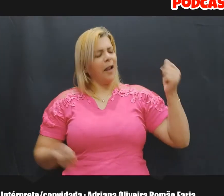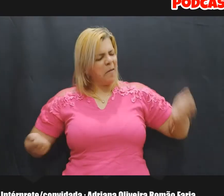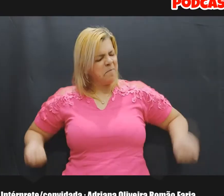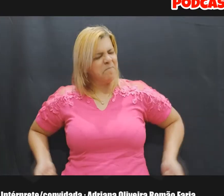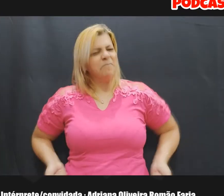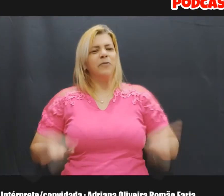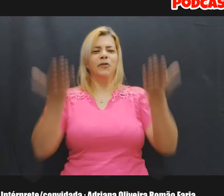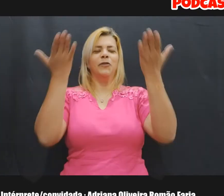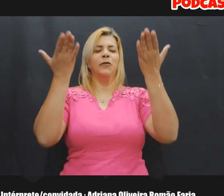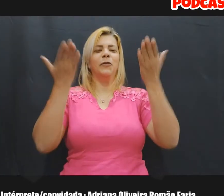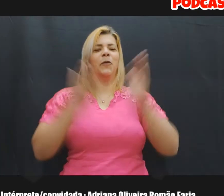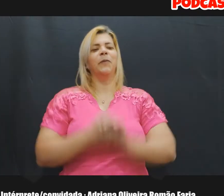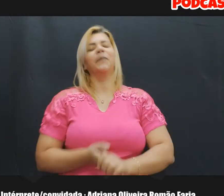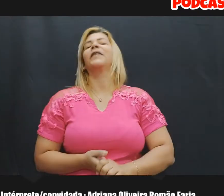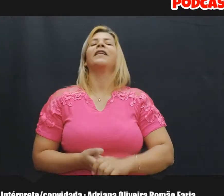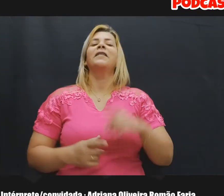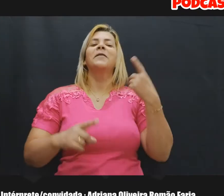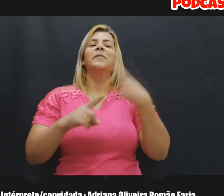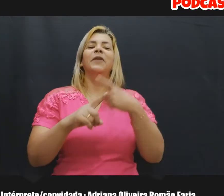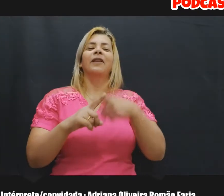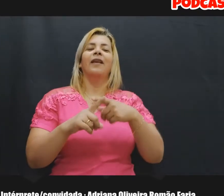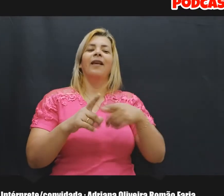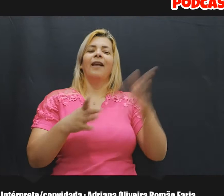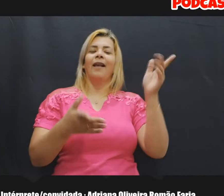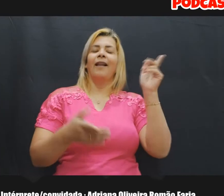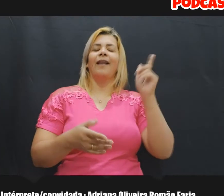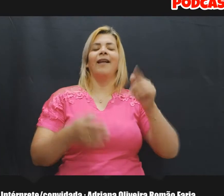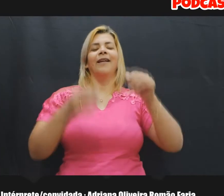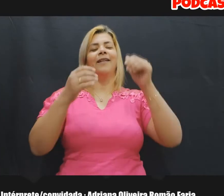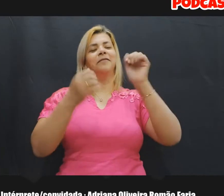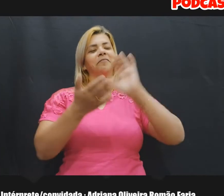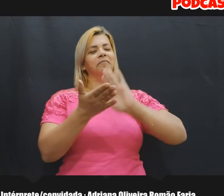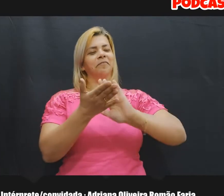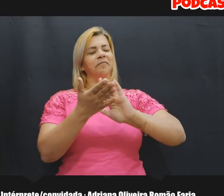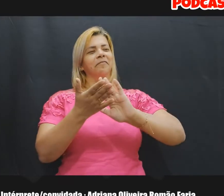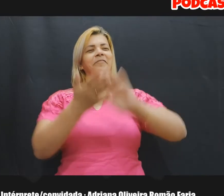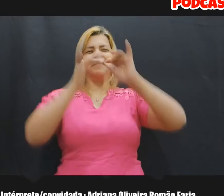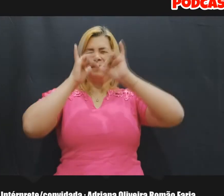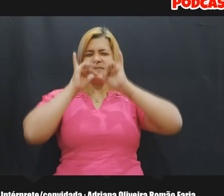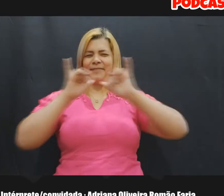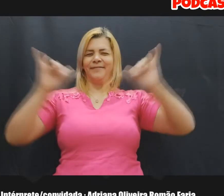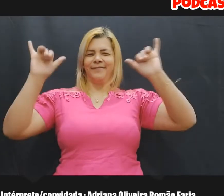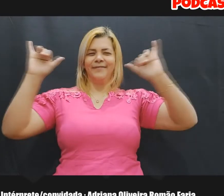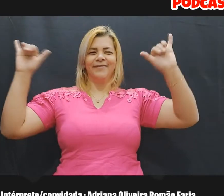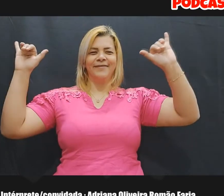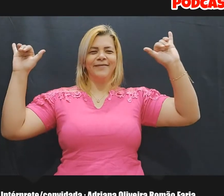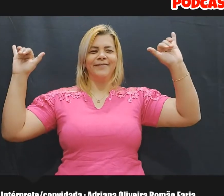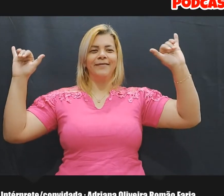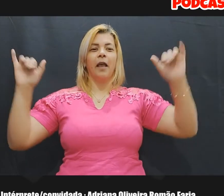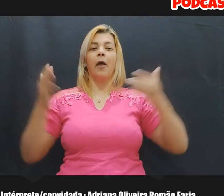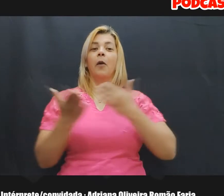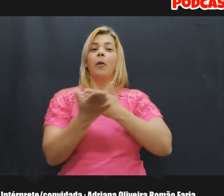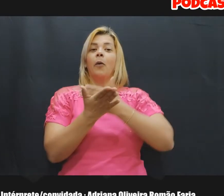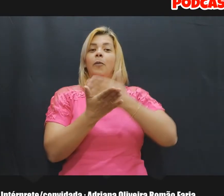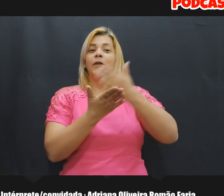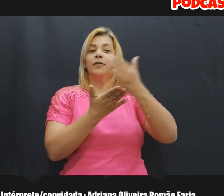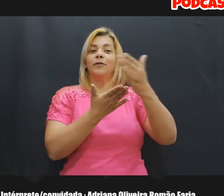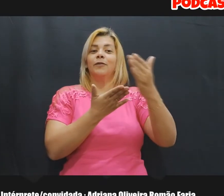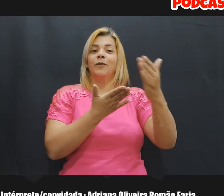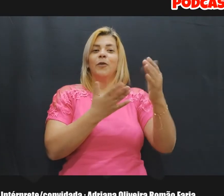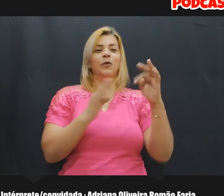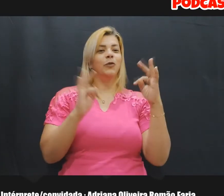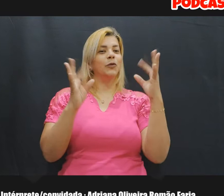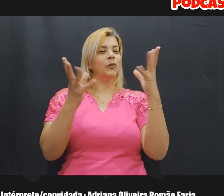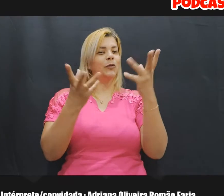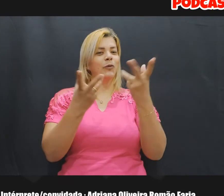depois que ela começou, deu aquela declaração, né, toda, então aí começou, né,